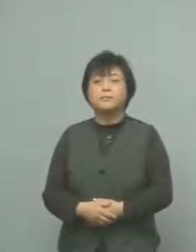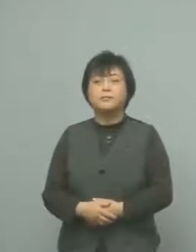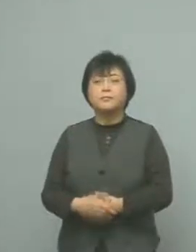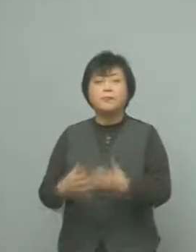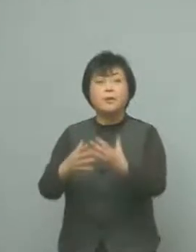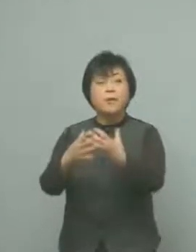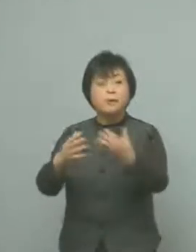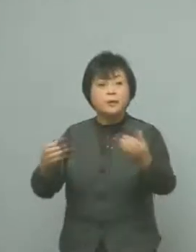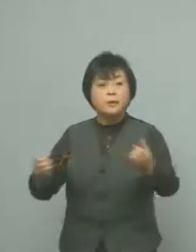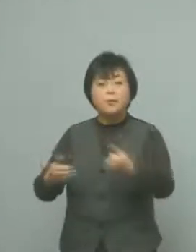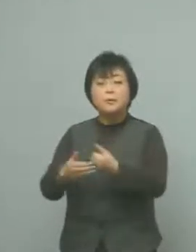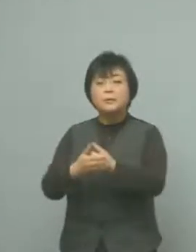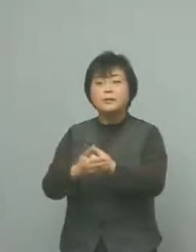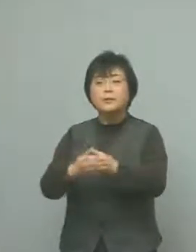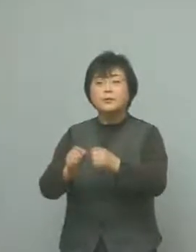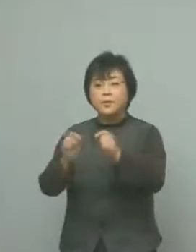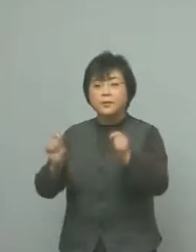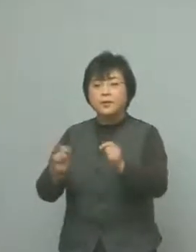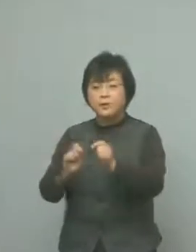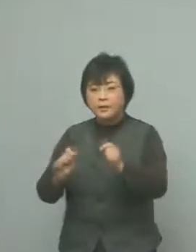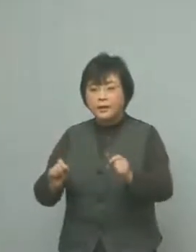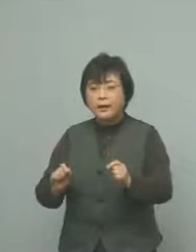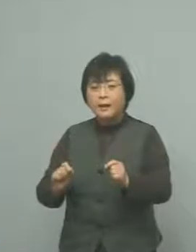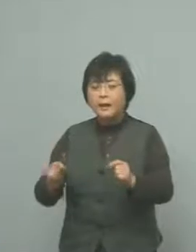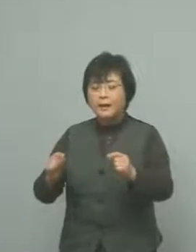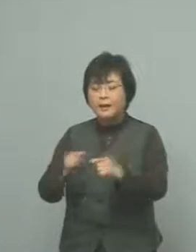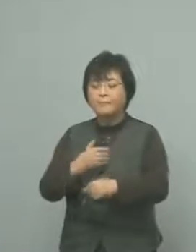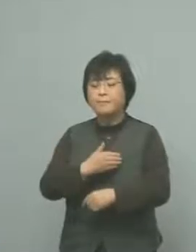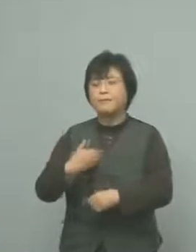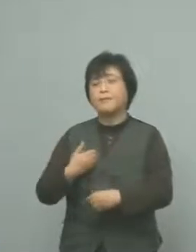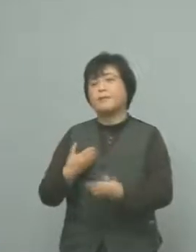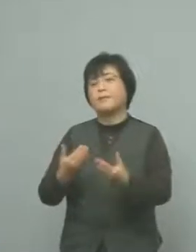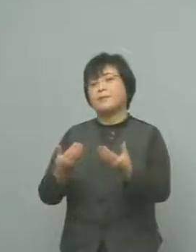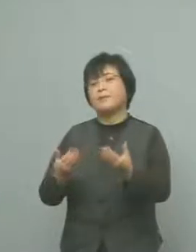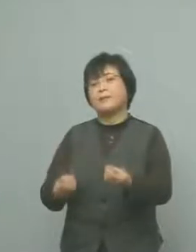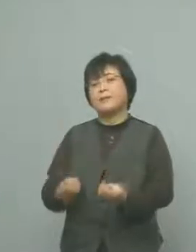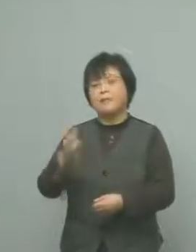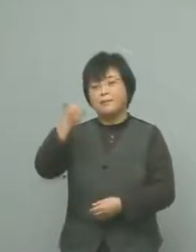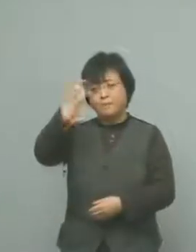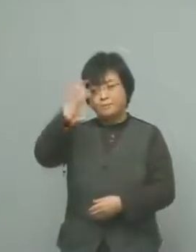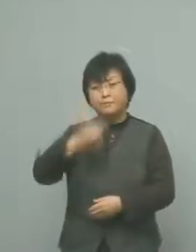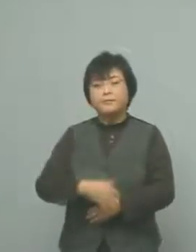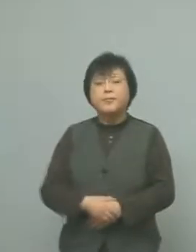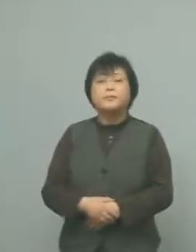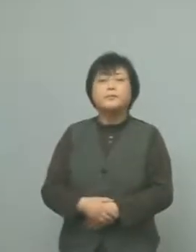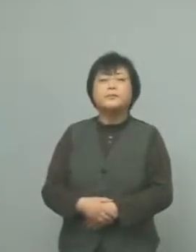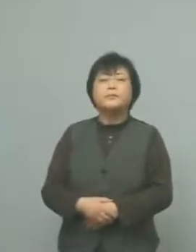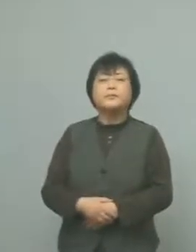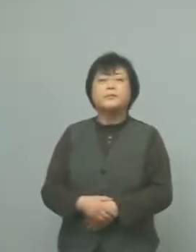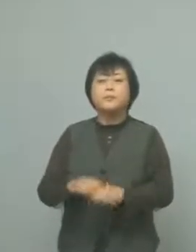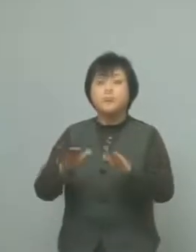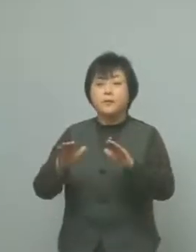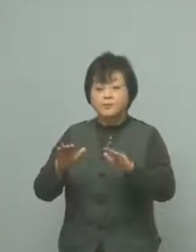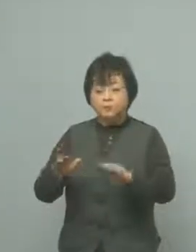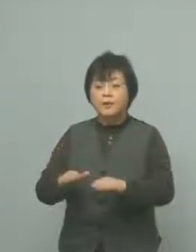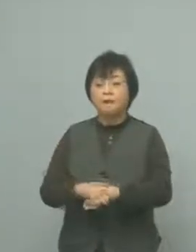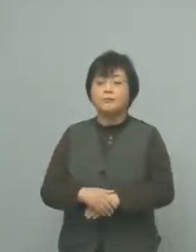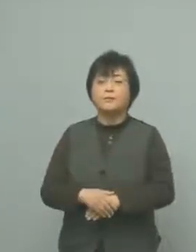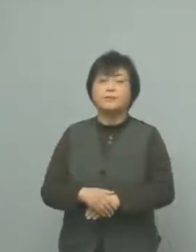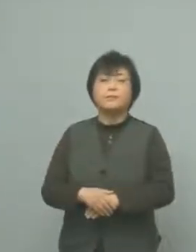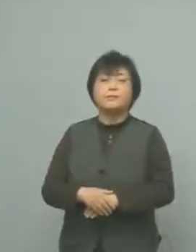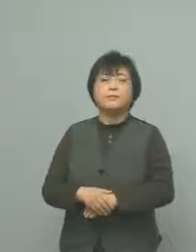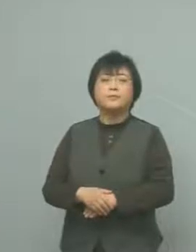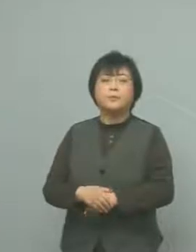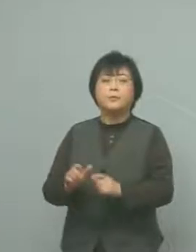多くの皆様のお力添えのおかげで開通を迎えることができたと思っております。今回の開通によりまして